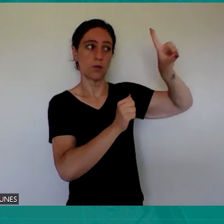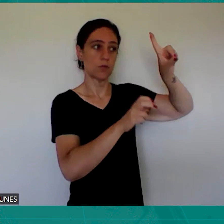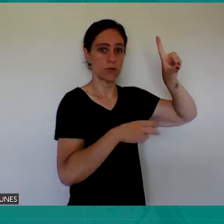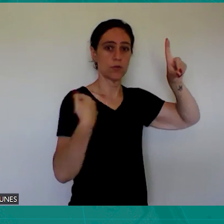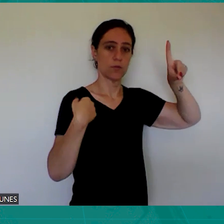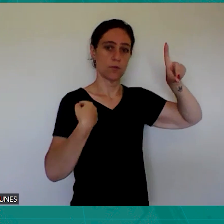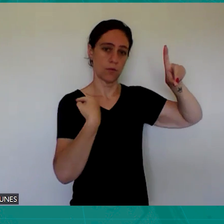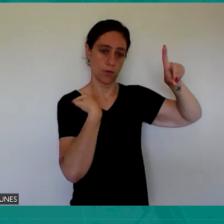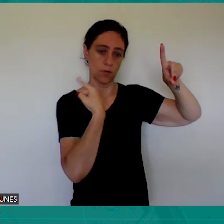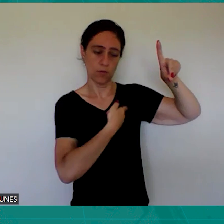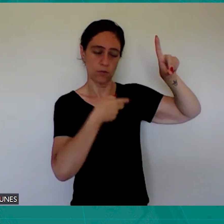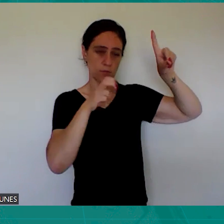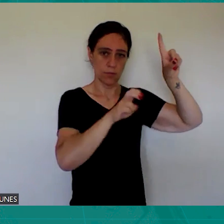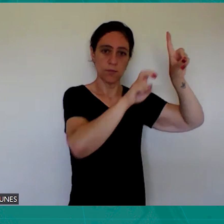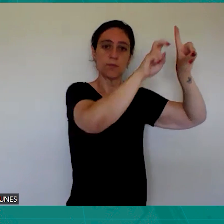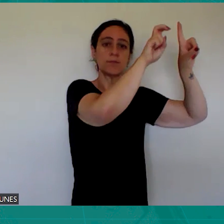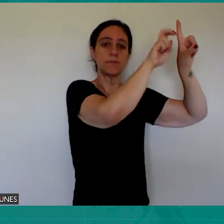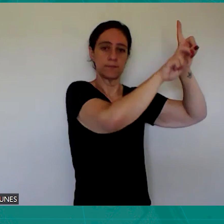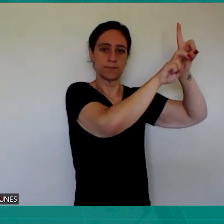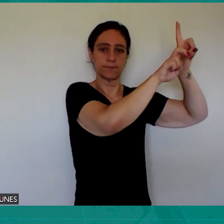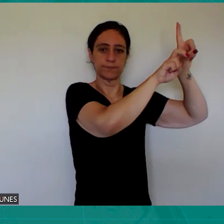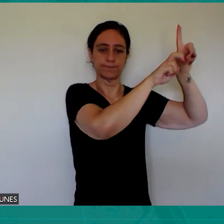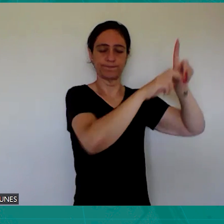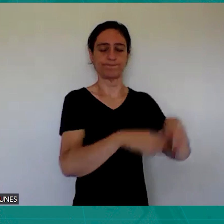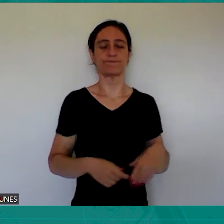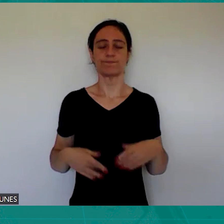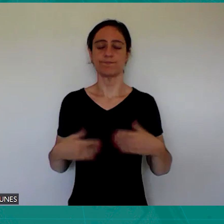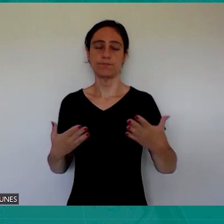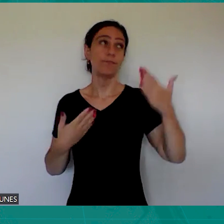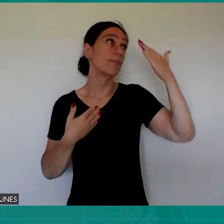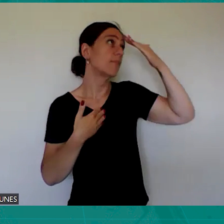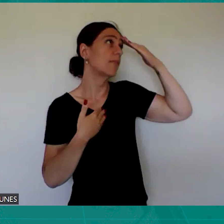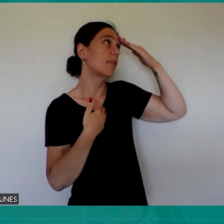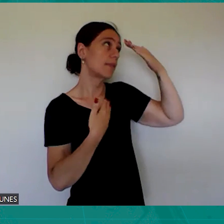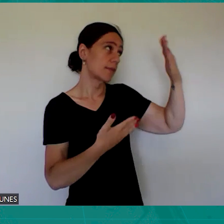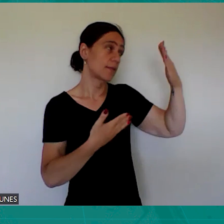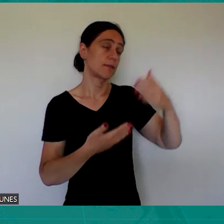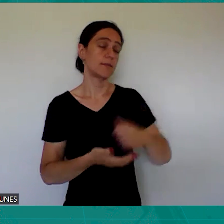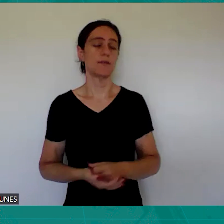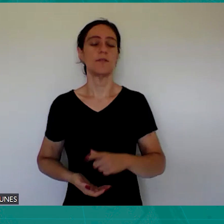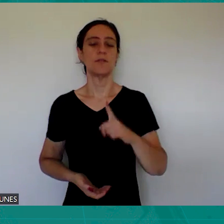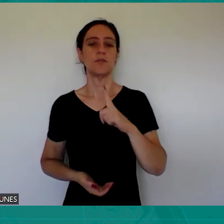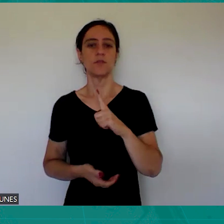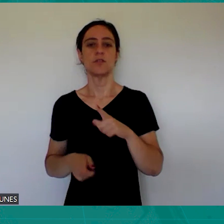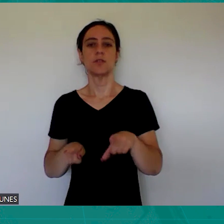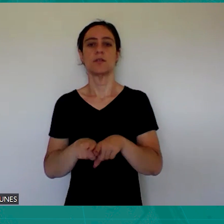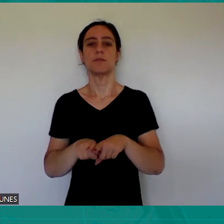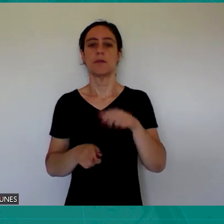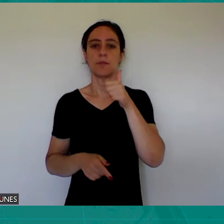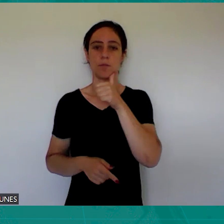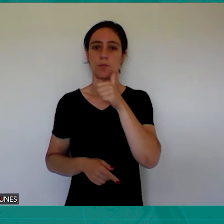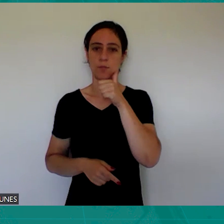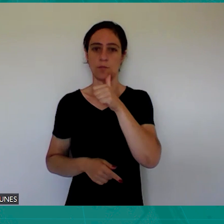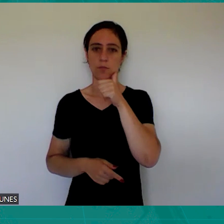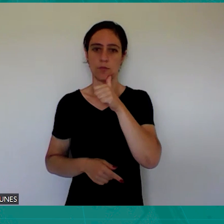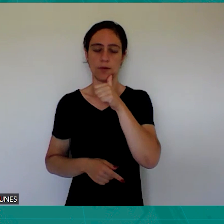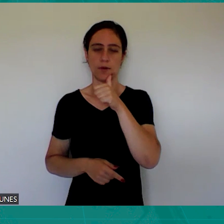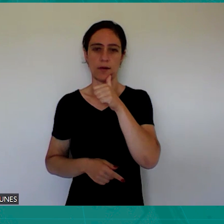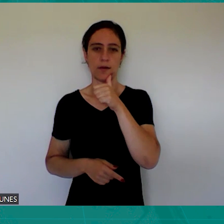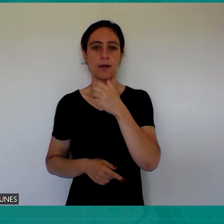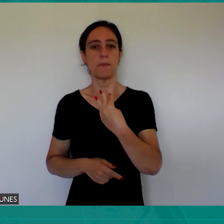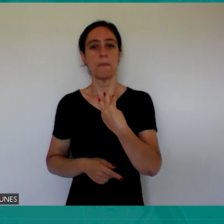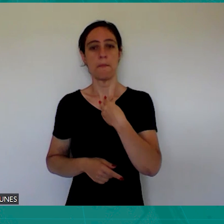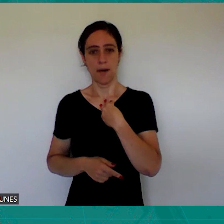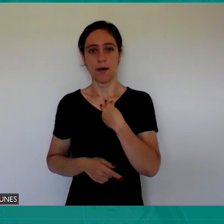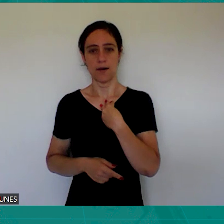Irmãos, graças a Deus estava ali também uma mulher, Marta, que servia ao Senhor,